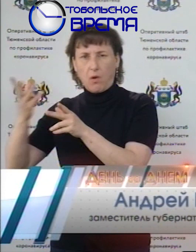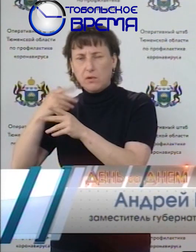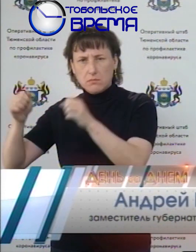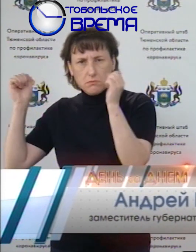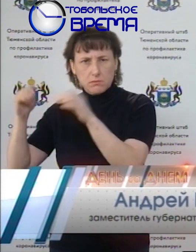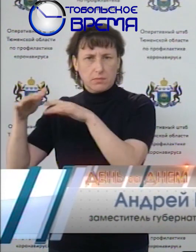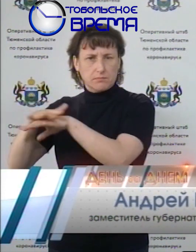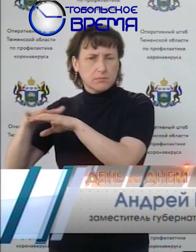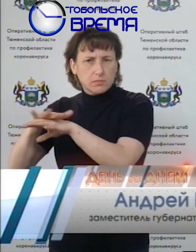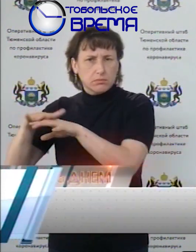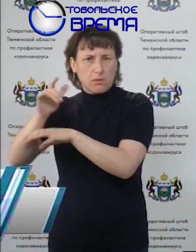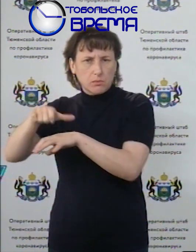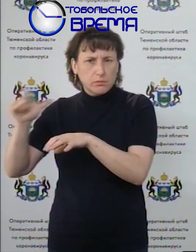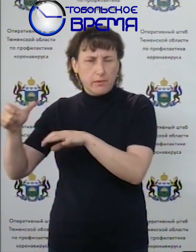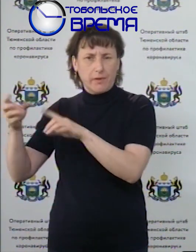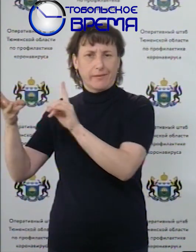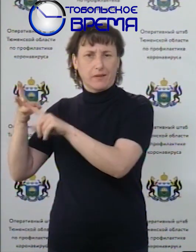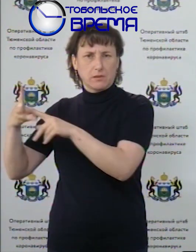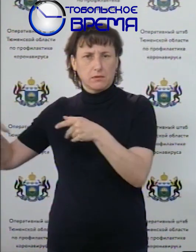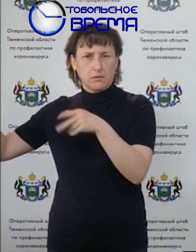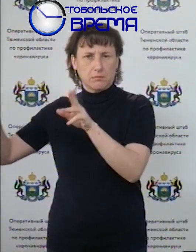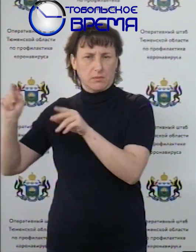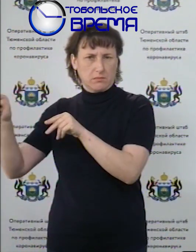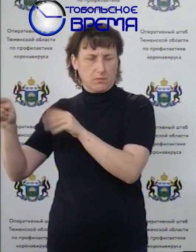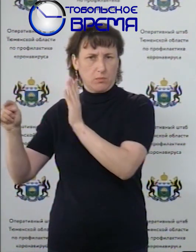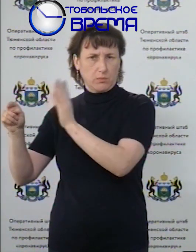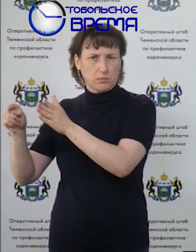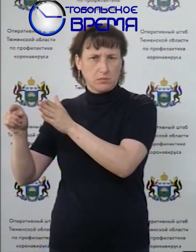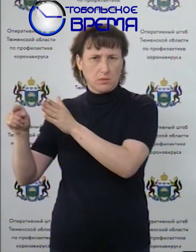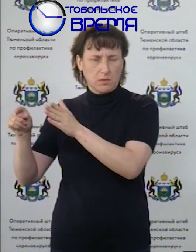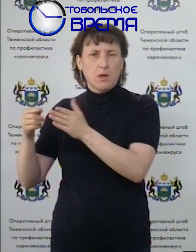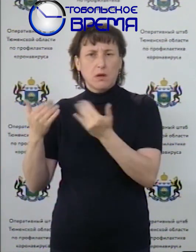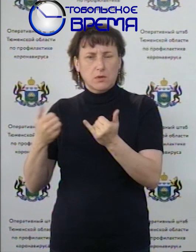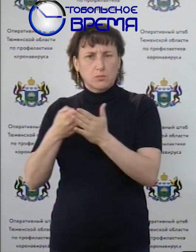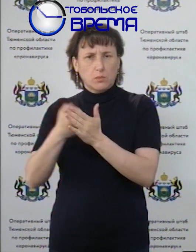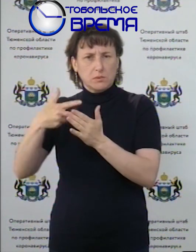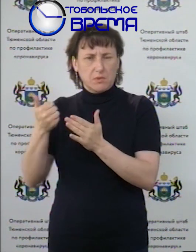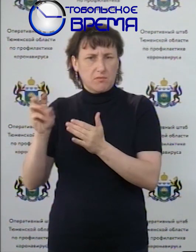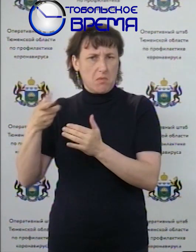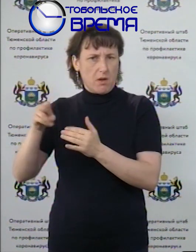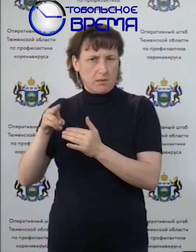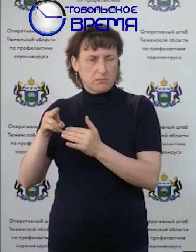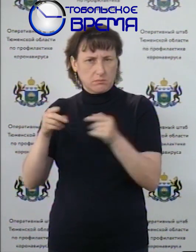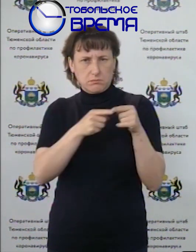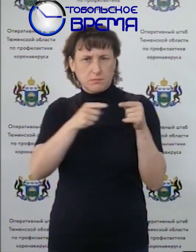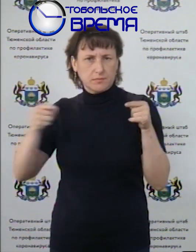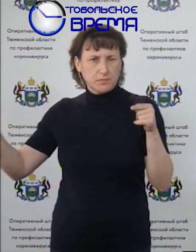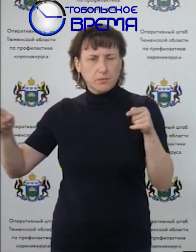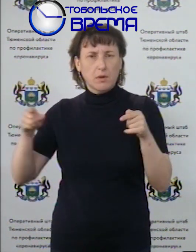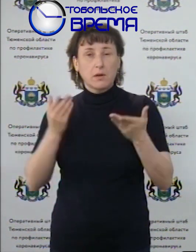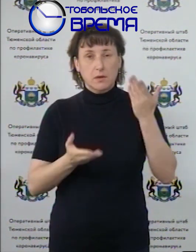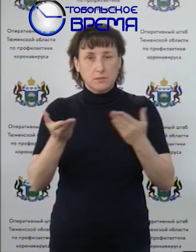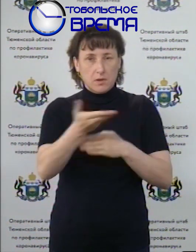массового скопления будут открыты. И на сегодняшний день они продлены до 31 мая. И если мы с вами